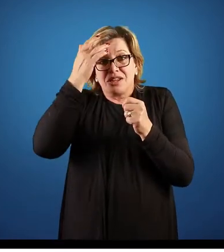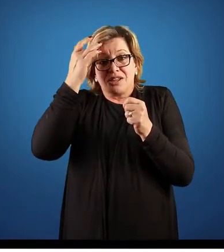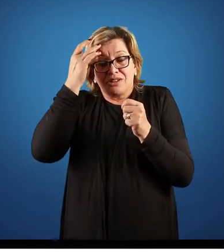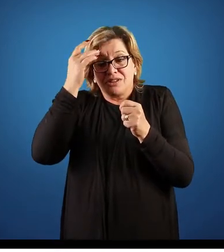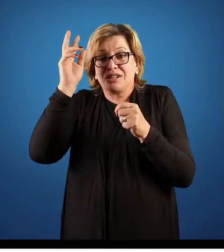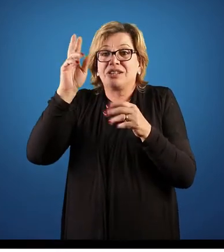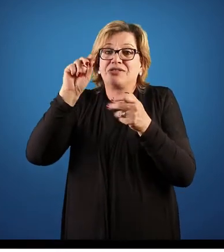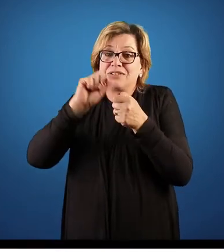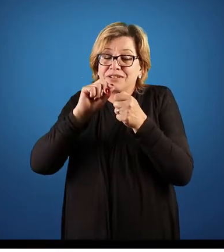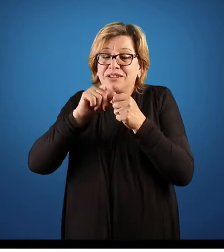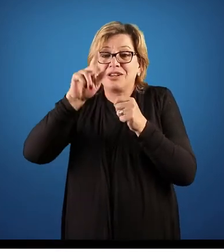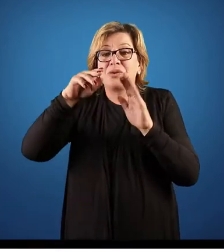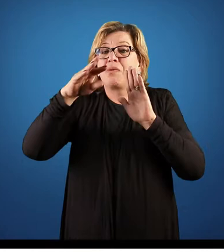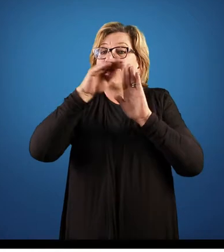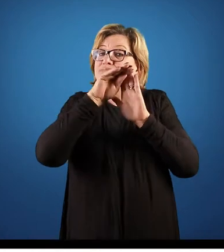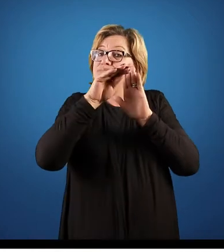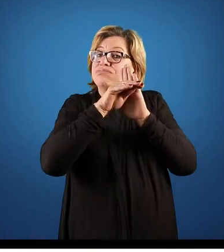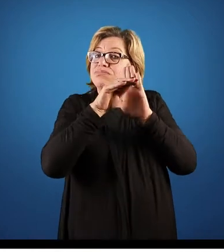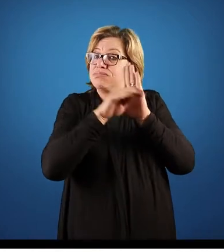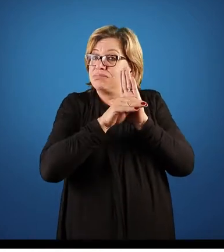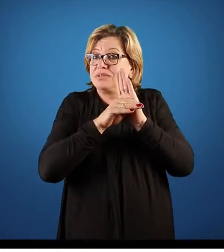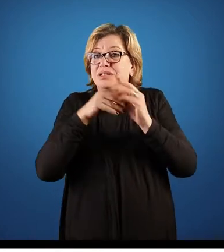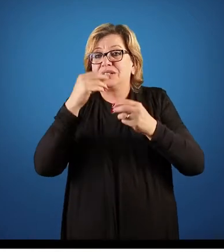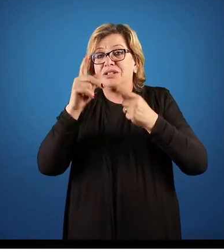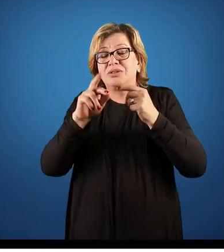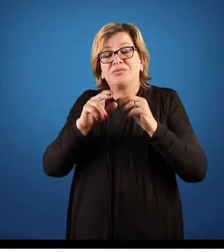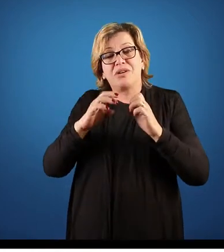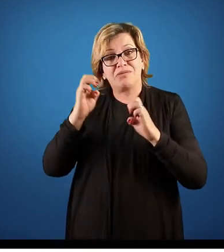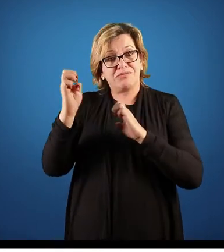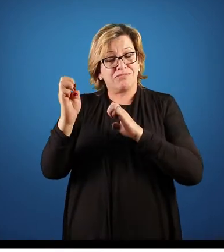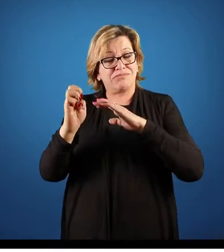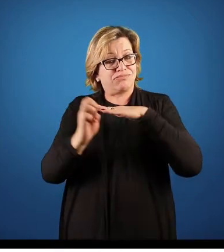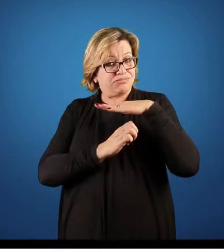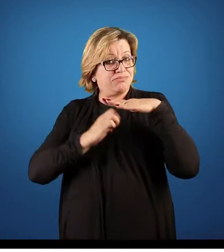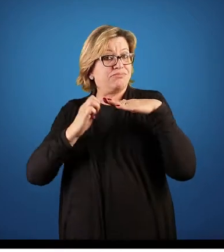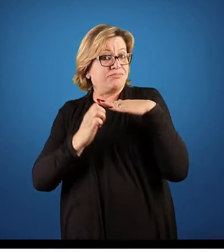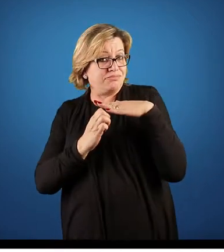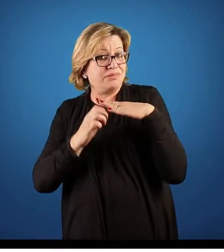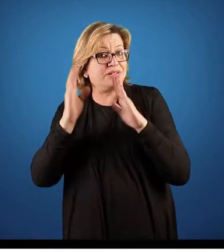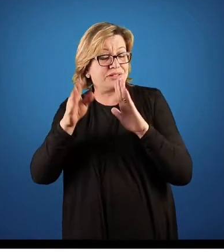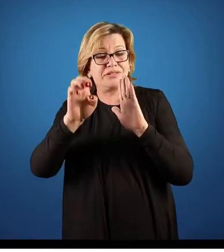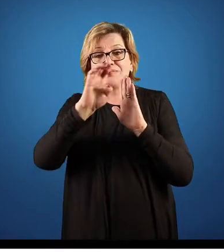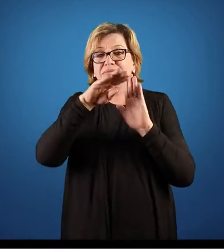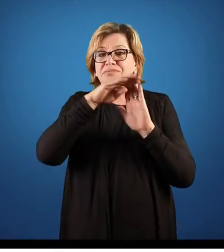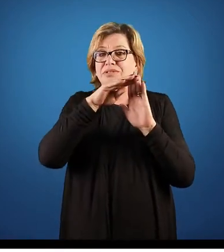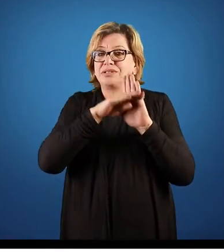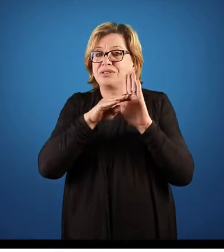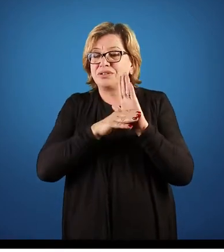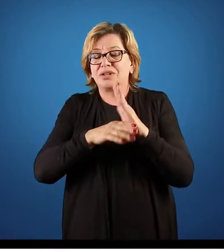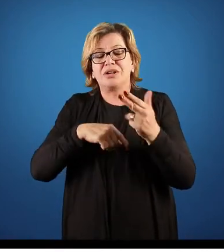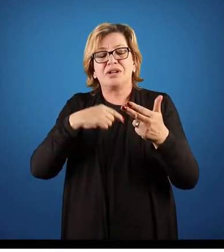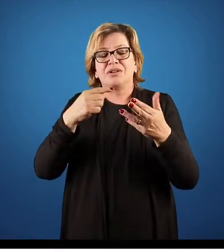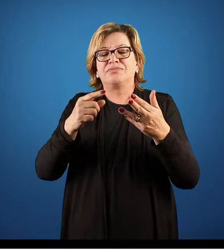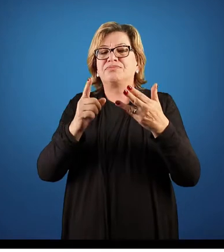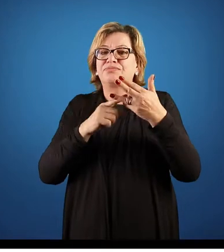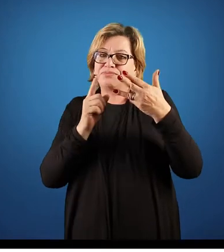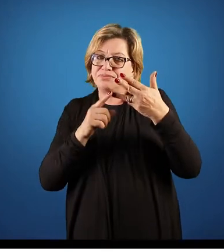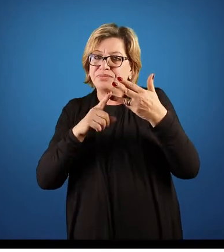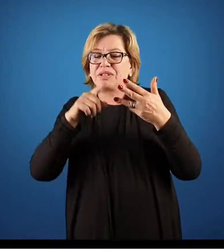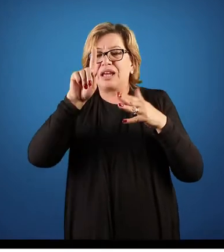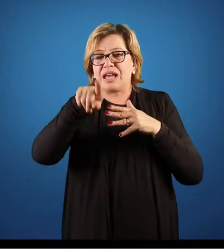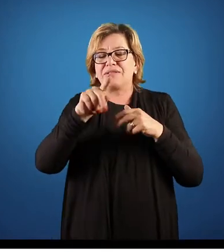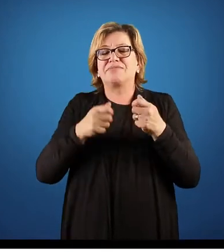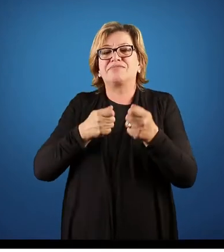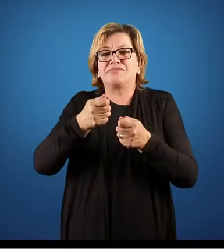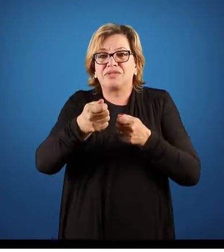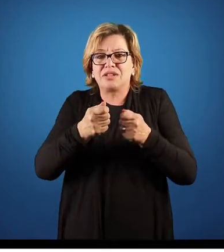da forma como elas querem mas como a empresa visualizou a melhor forma de fazer e controlar o controlar é justamente verificar